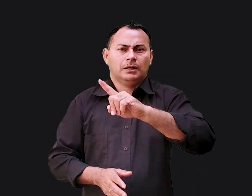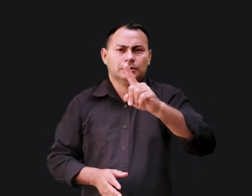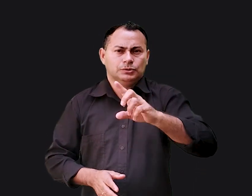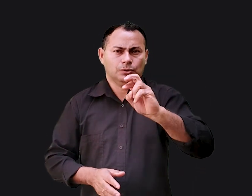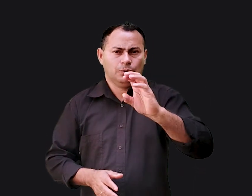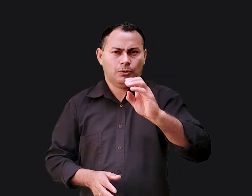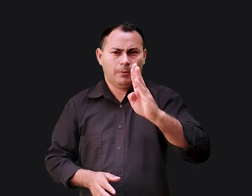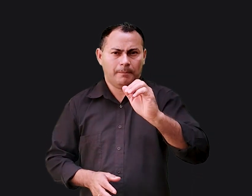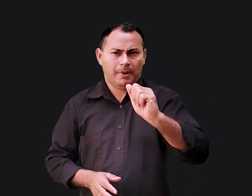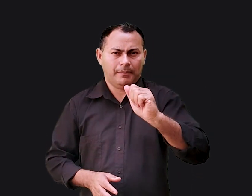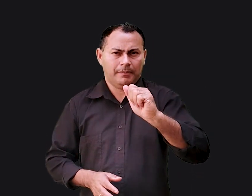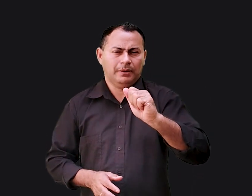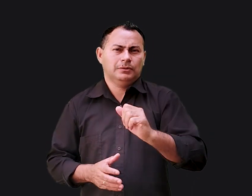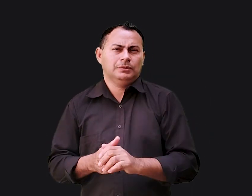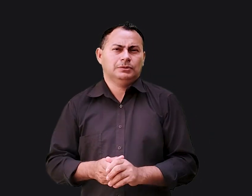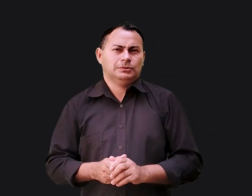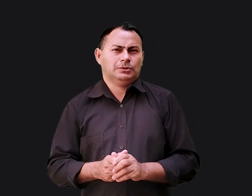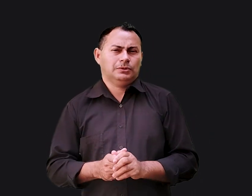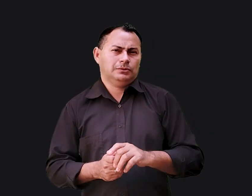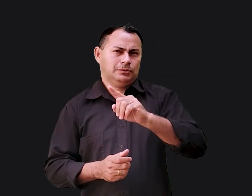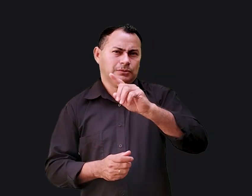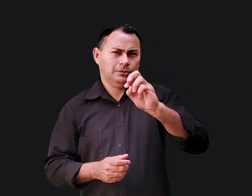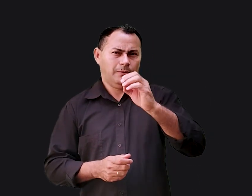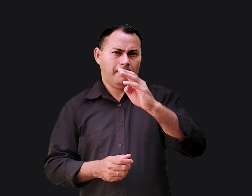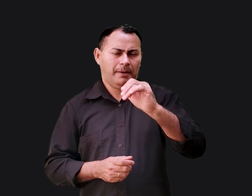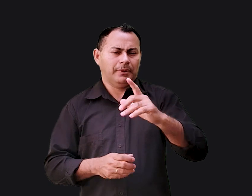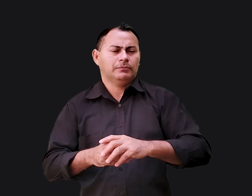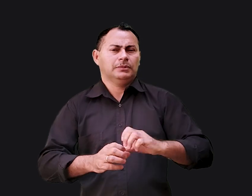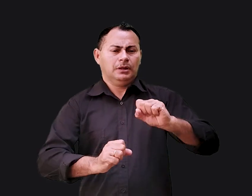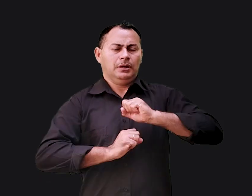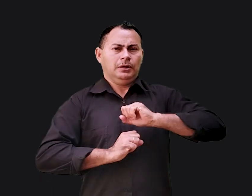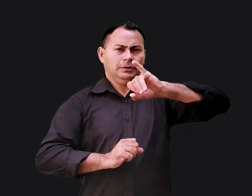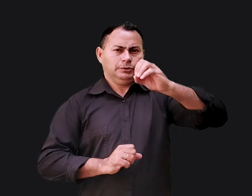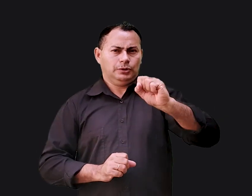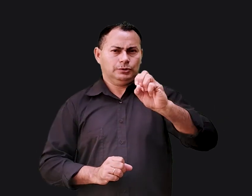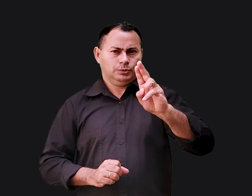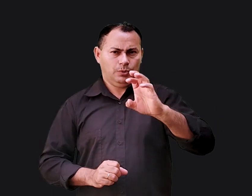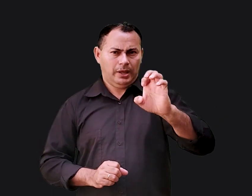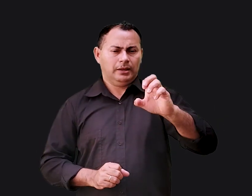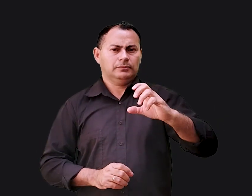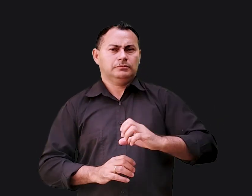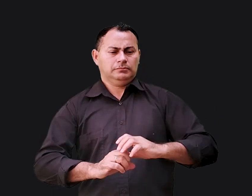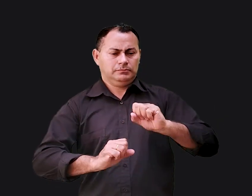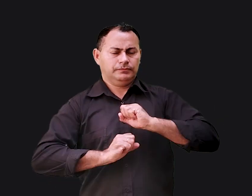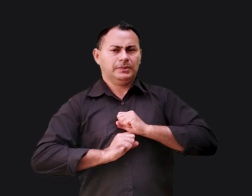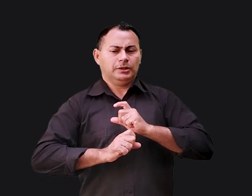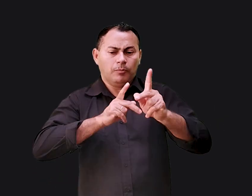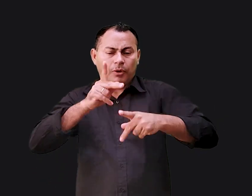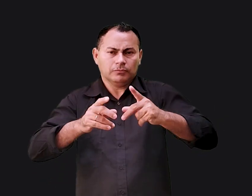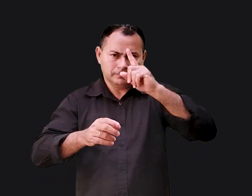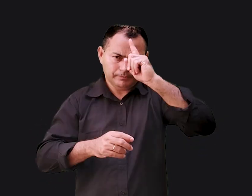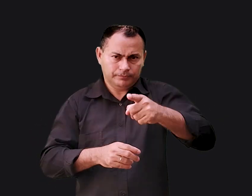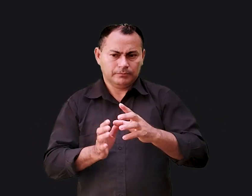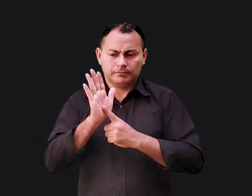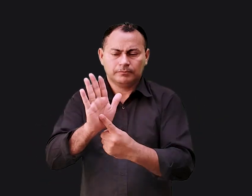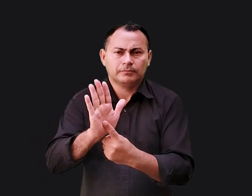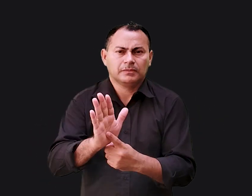o governador de Judá, e Josué, o sumo sacerdote, e ao povo, nessa ordem. Isso nos mostra que